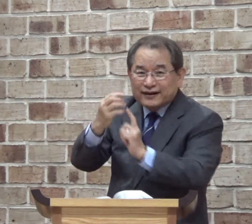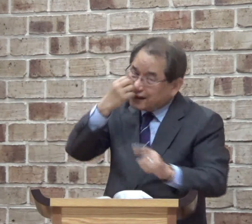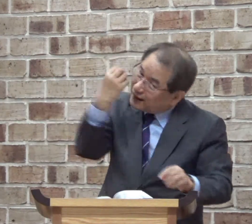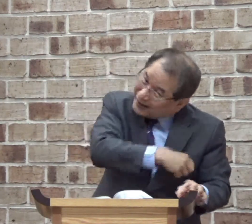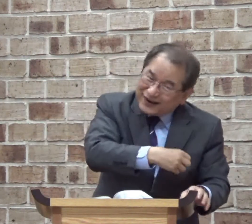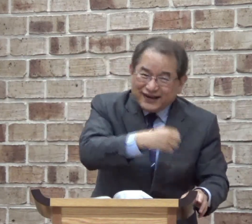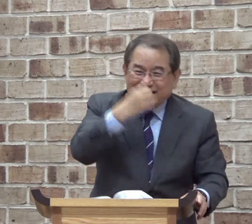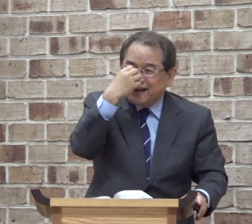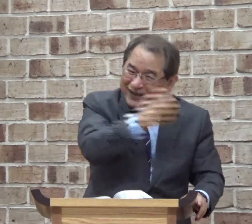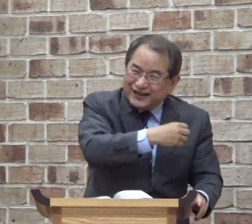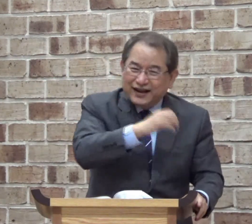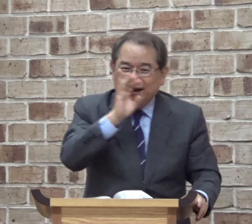할렐루야.